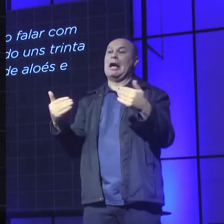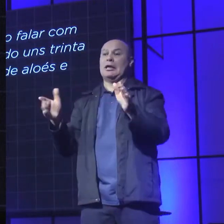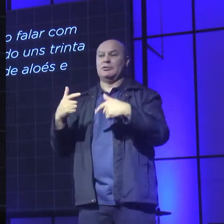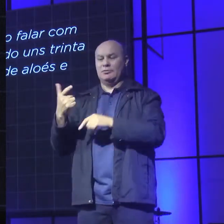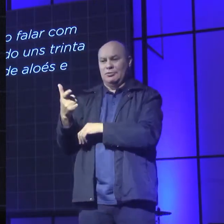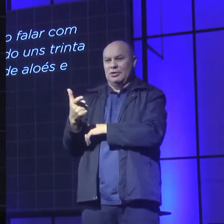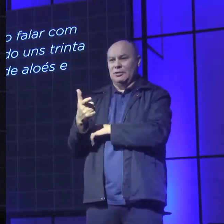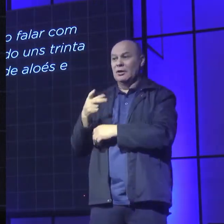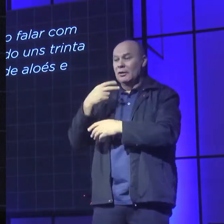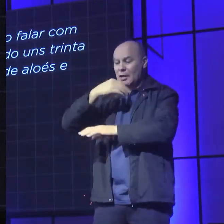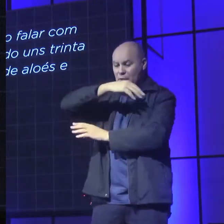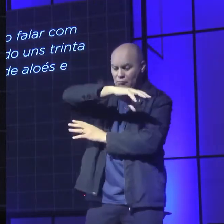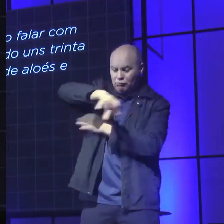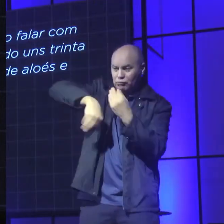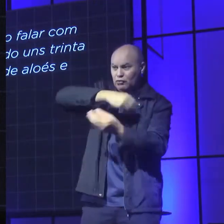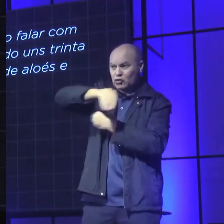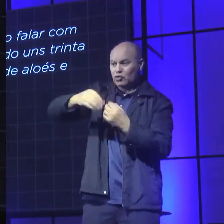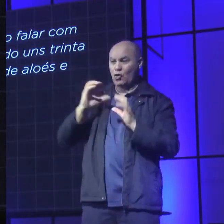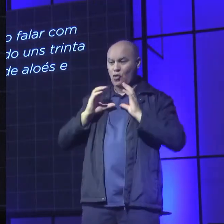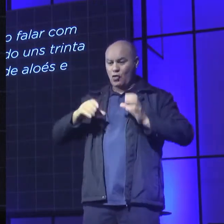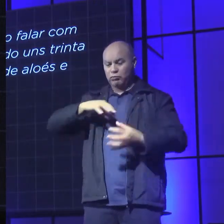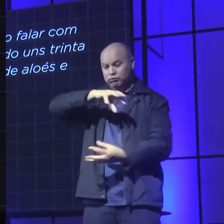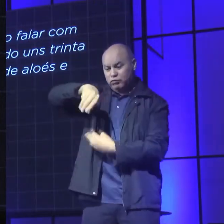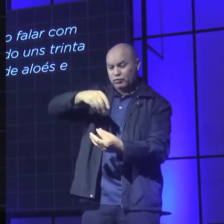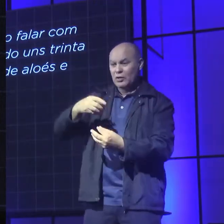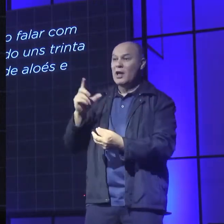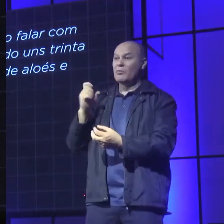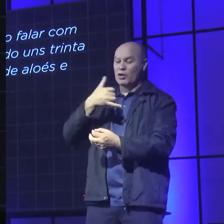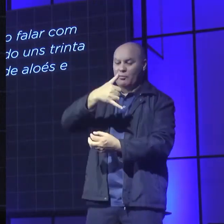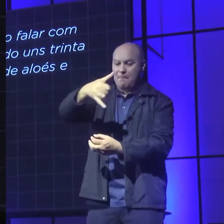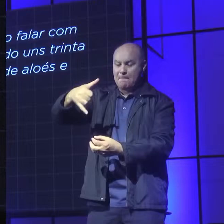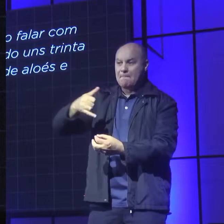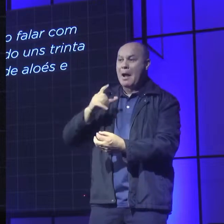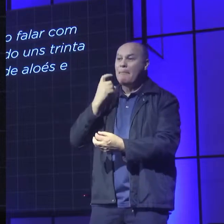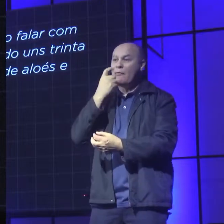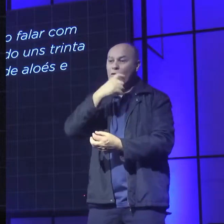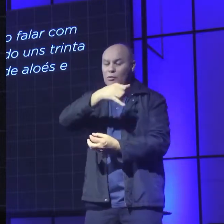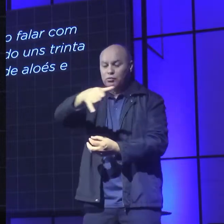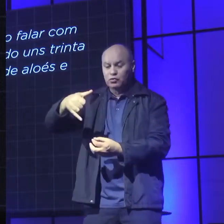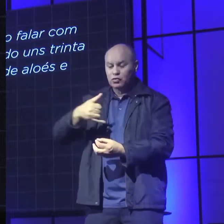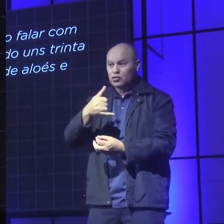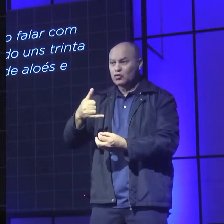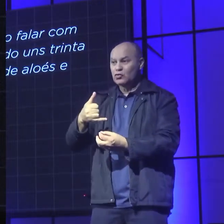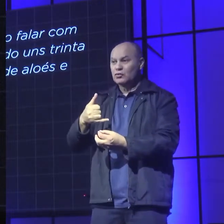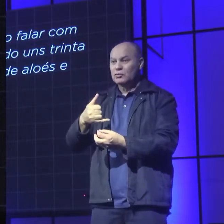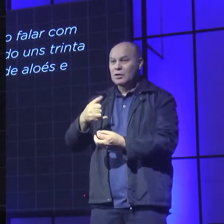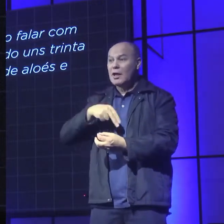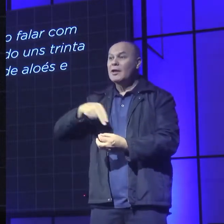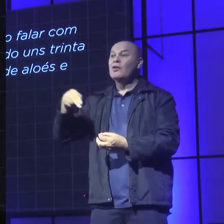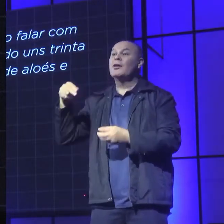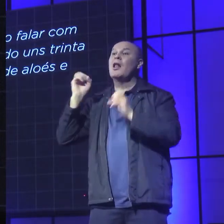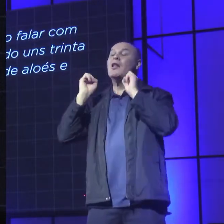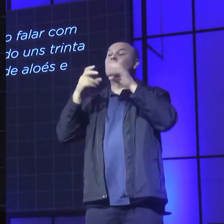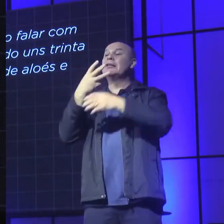corpo. E eu fui olhar quanto esse negócio custava.